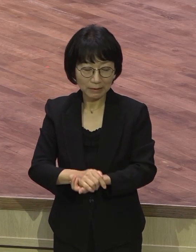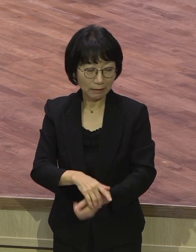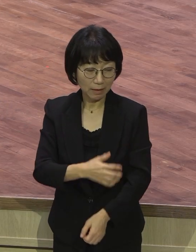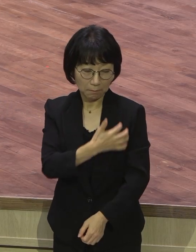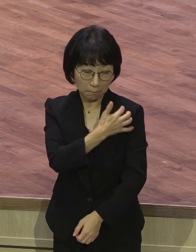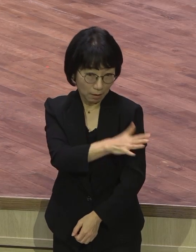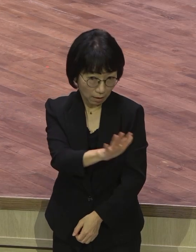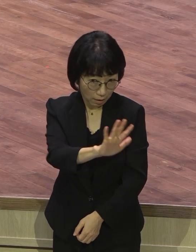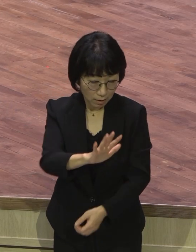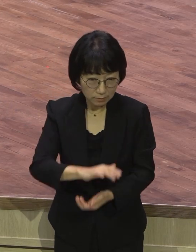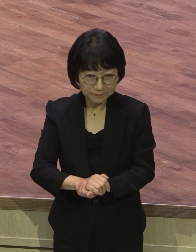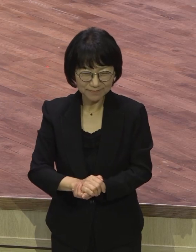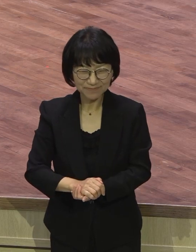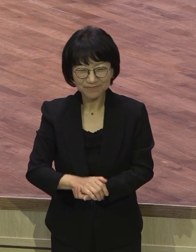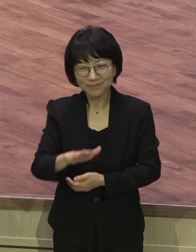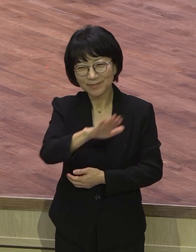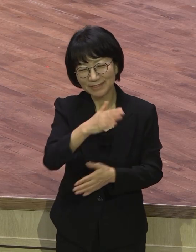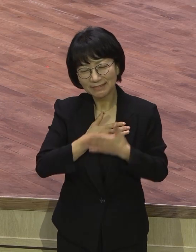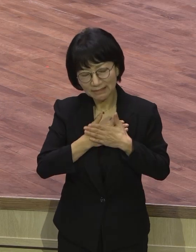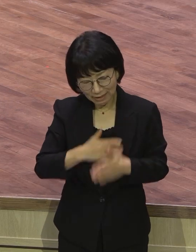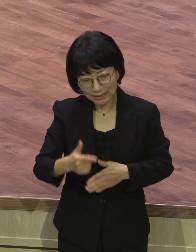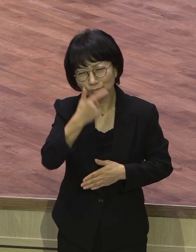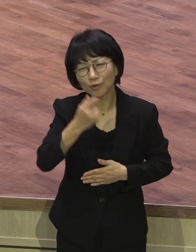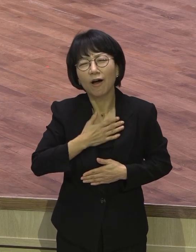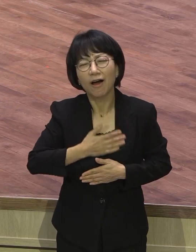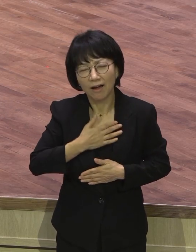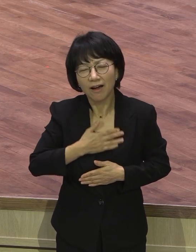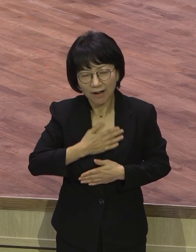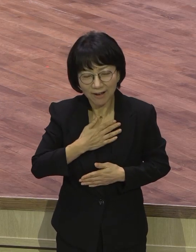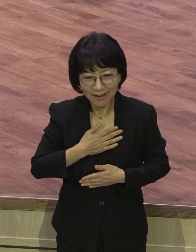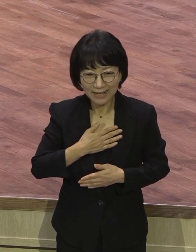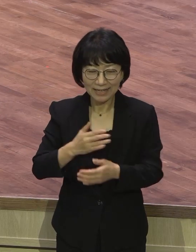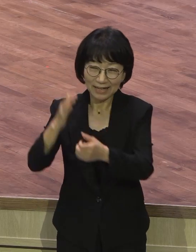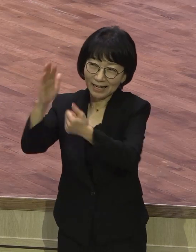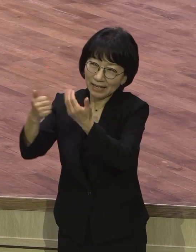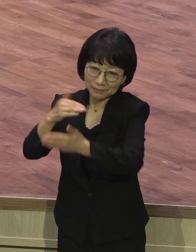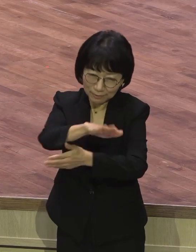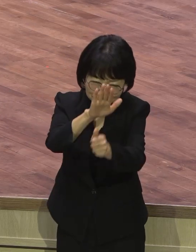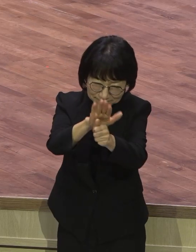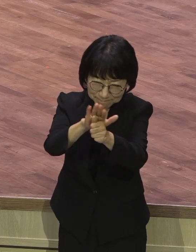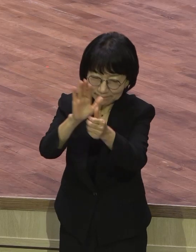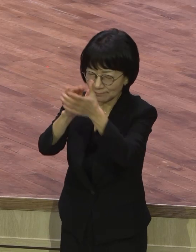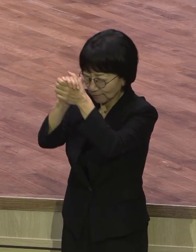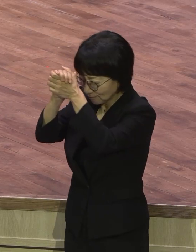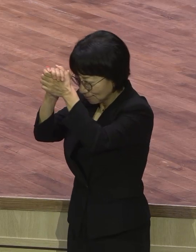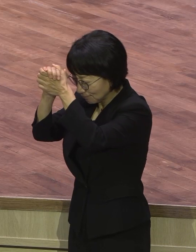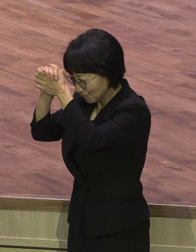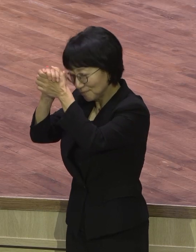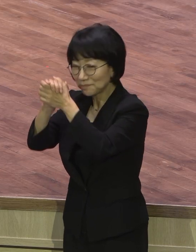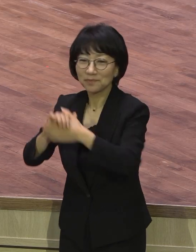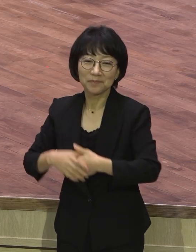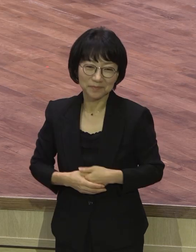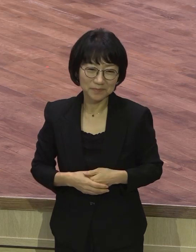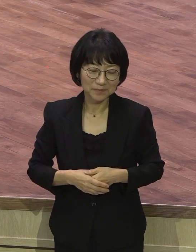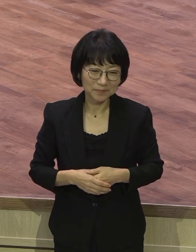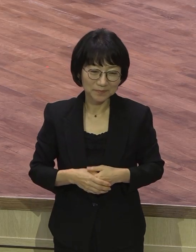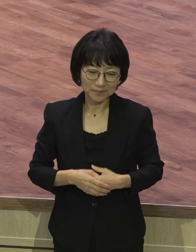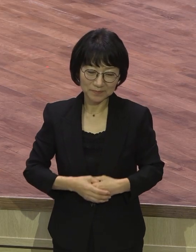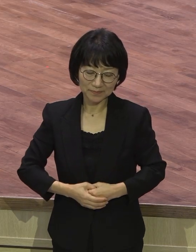괜찮아요. 하나님 다 보고 연약함을 하시고 도리에 중복이 돼주세요. 그 정도예요. 그 정도. 여러분